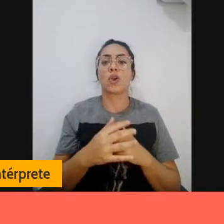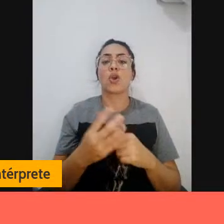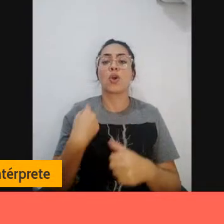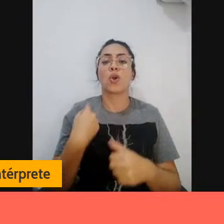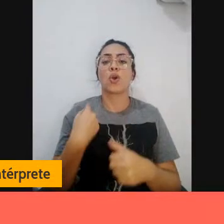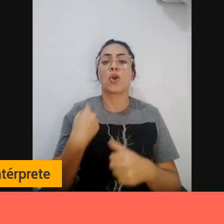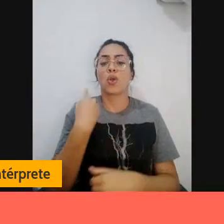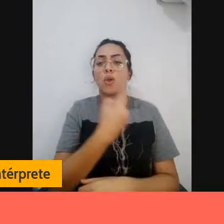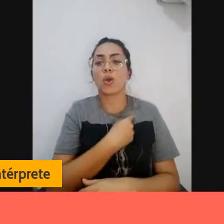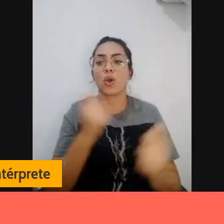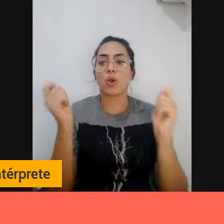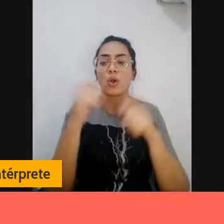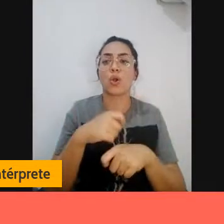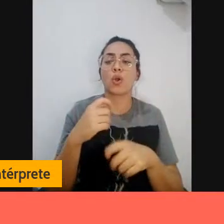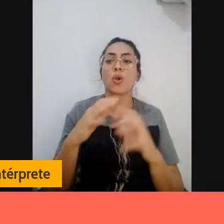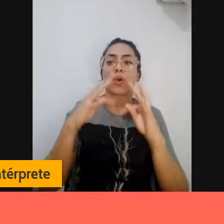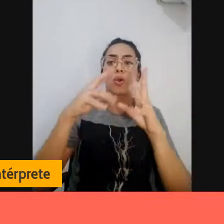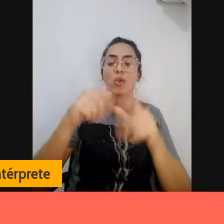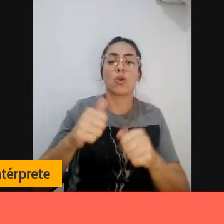todos natureza.